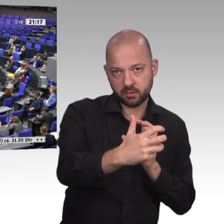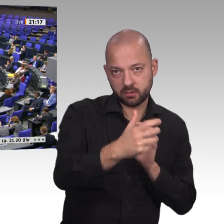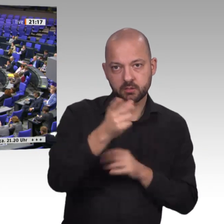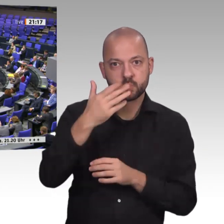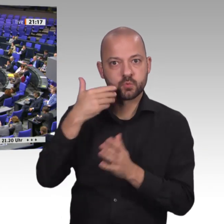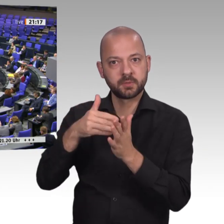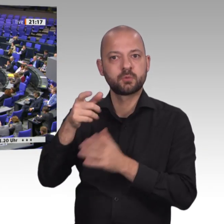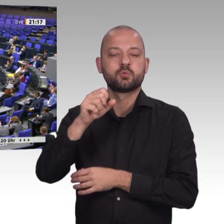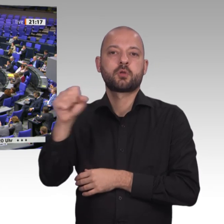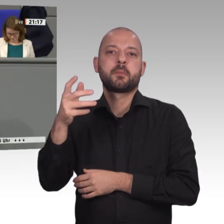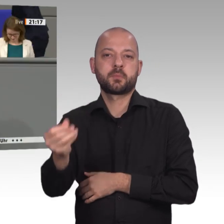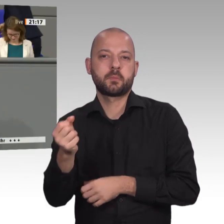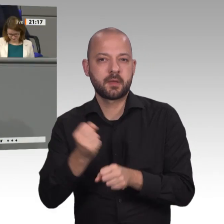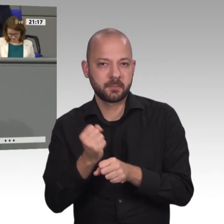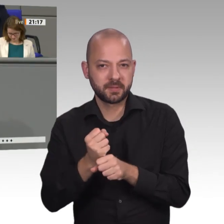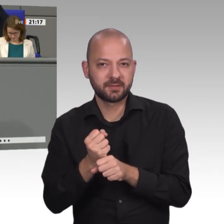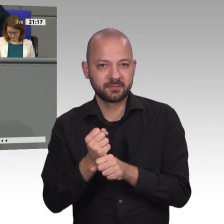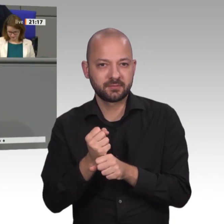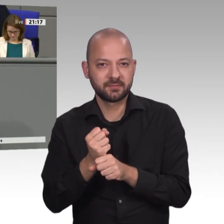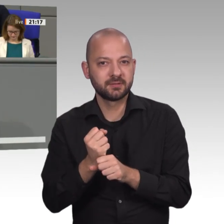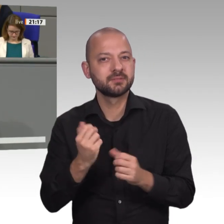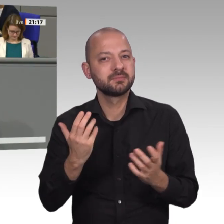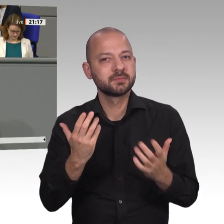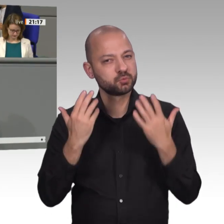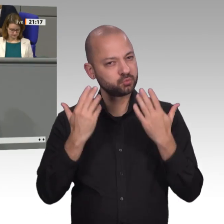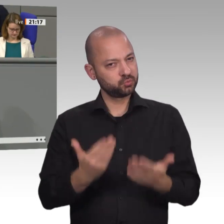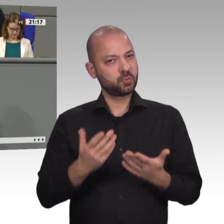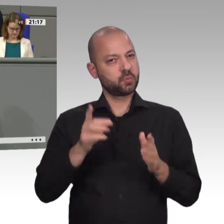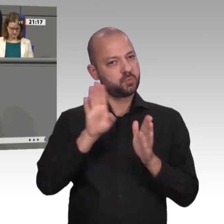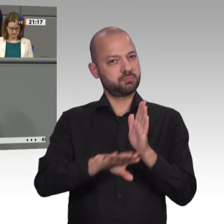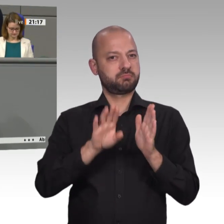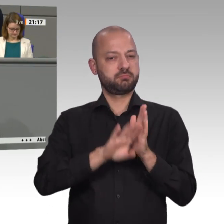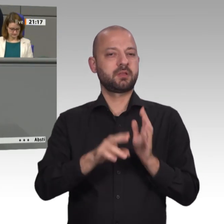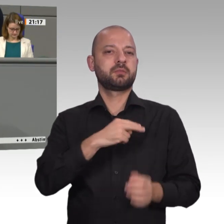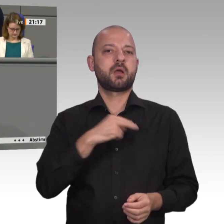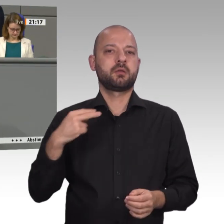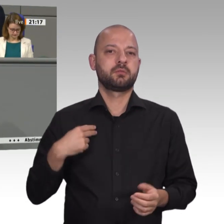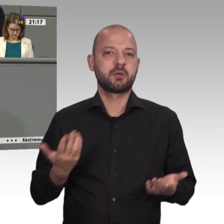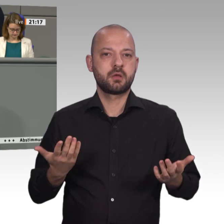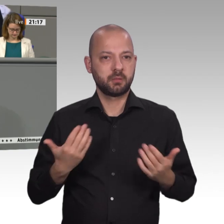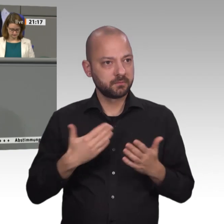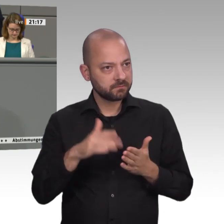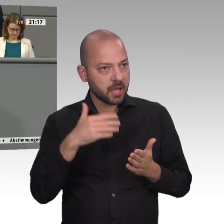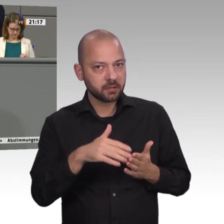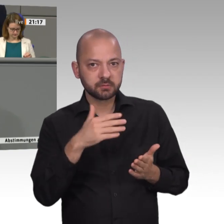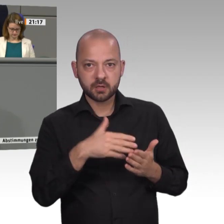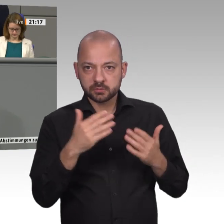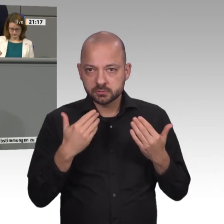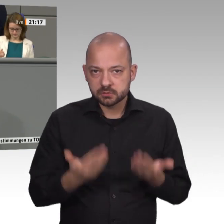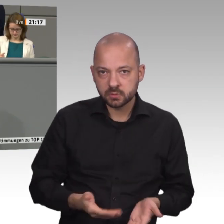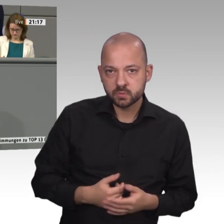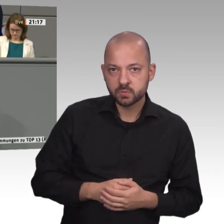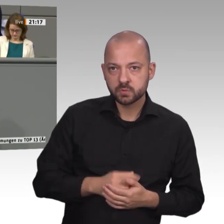Auch ein Wegducken vor der Wirtschaft muss endlich ein Ende haben. Deswegen hat die Linke klar die Formulierung vorgeschlagen, die